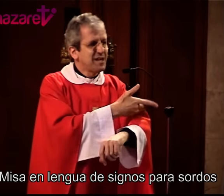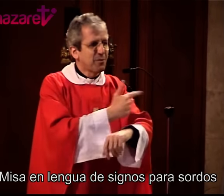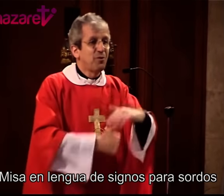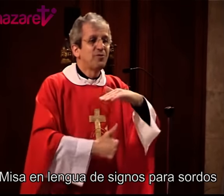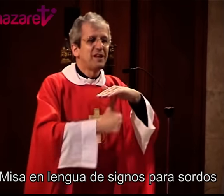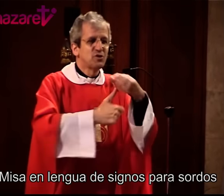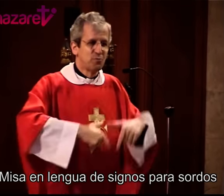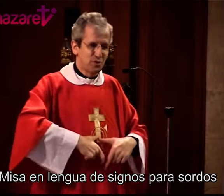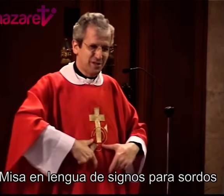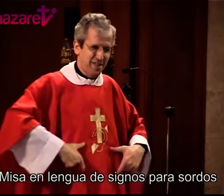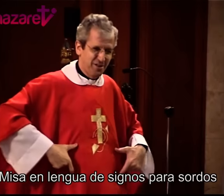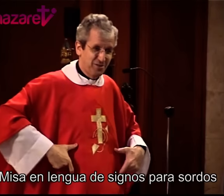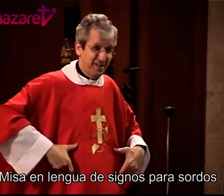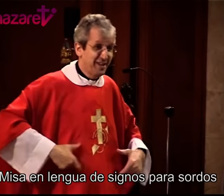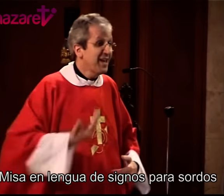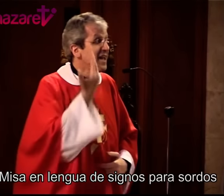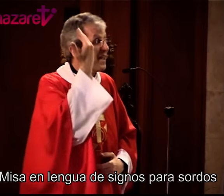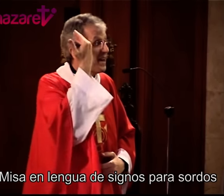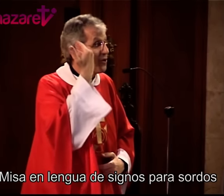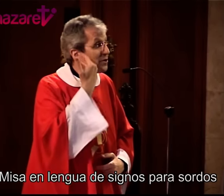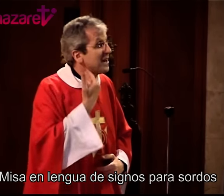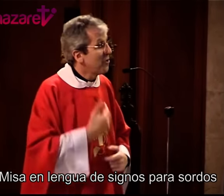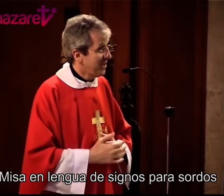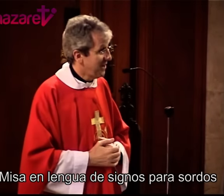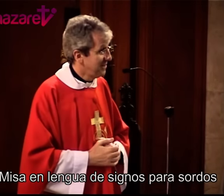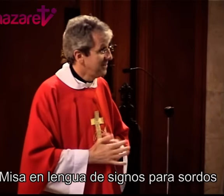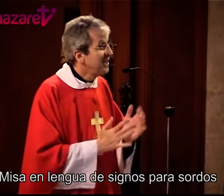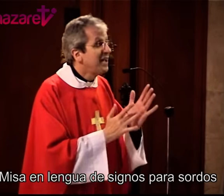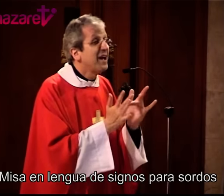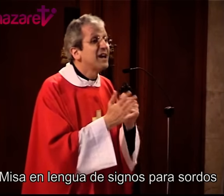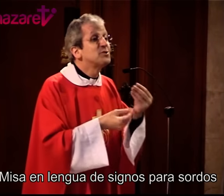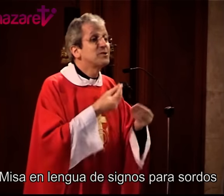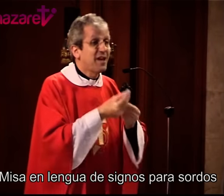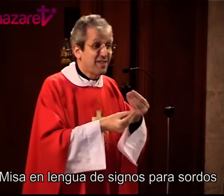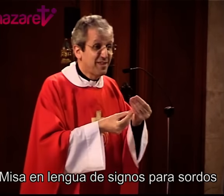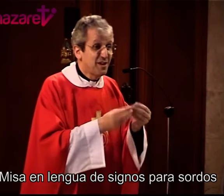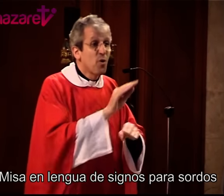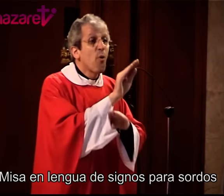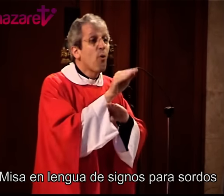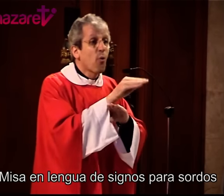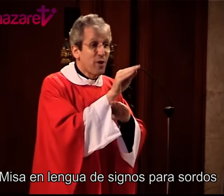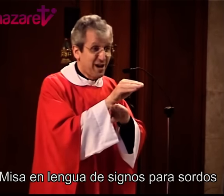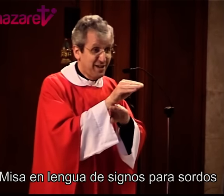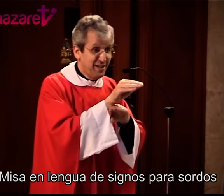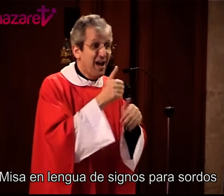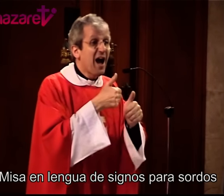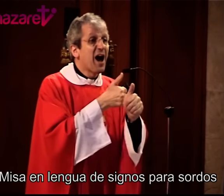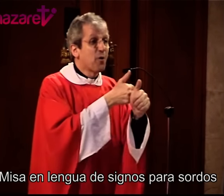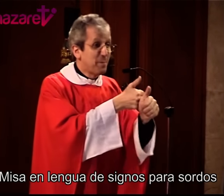el siervo del sumo sacerdote, que le cortan la oreja. ¿Jesús qué hace?